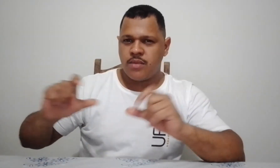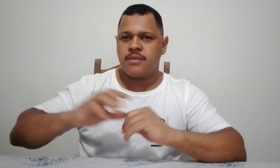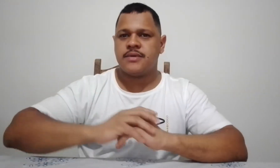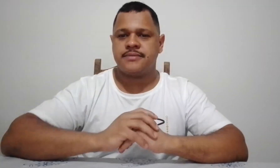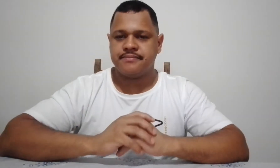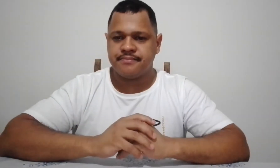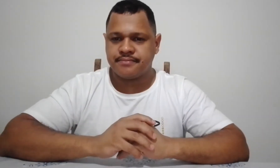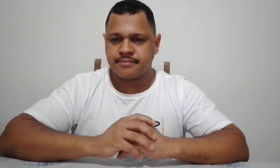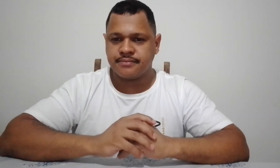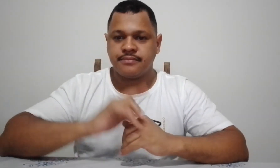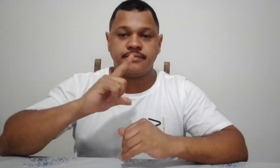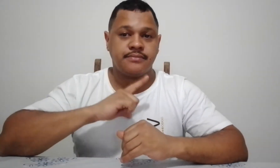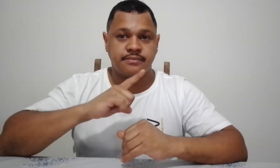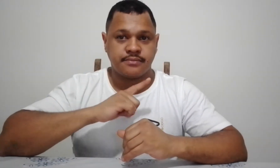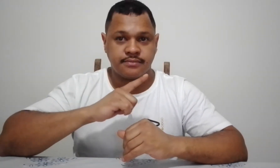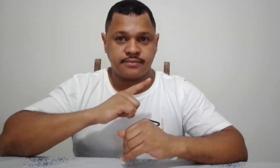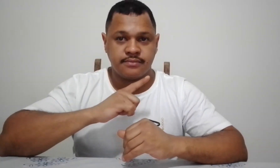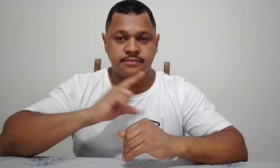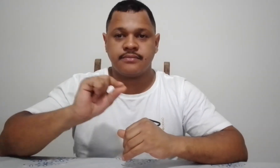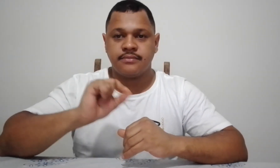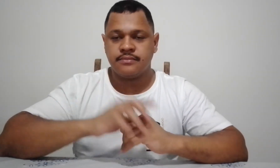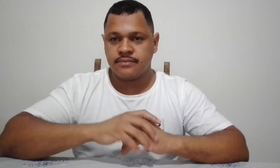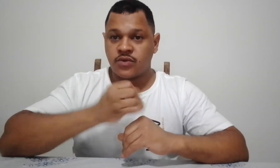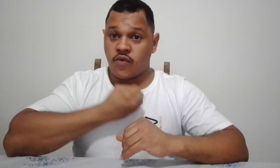Nós temos o valor de pico